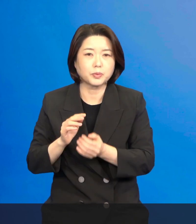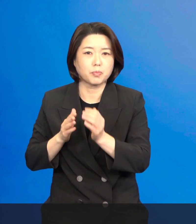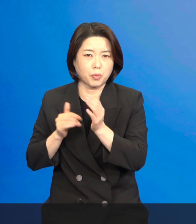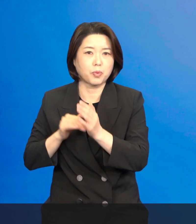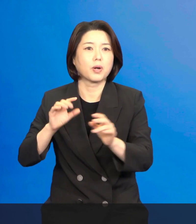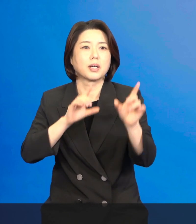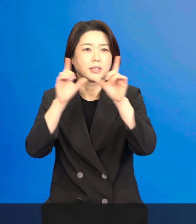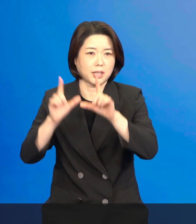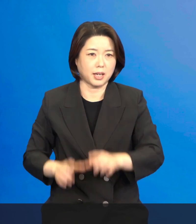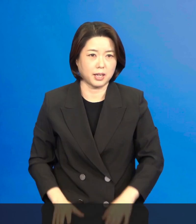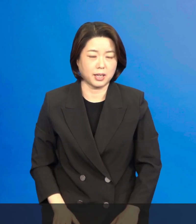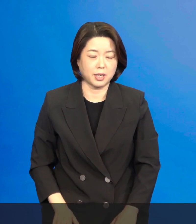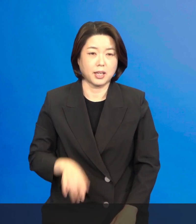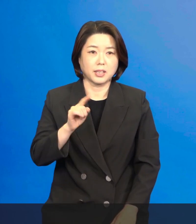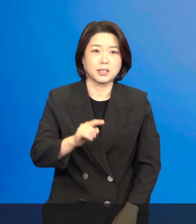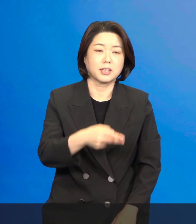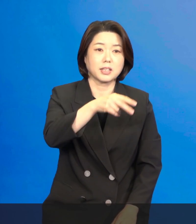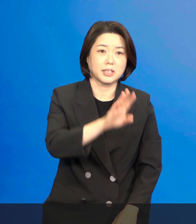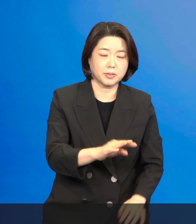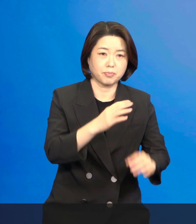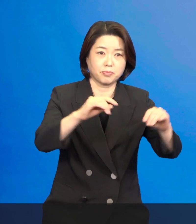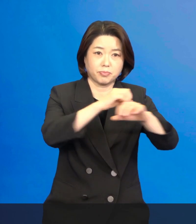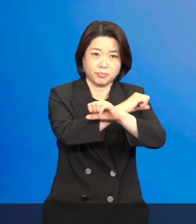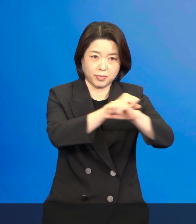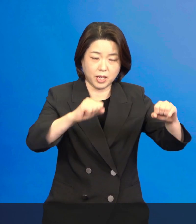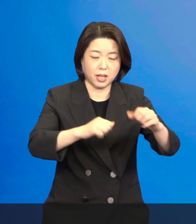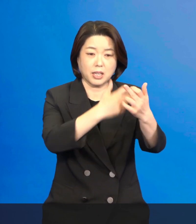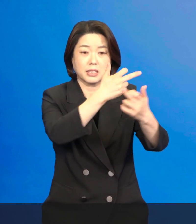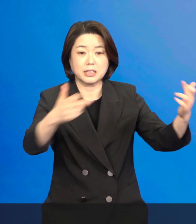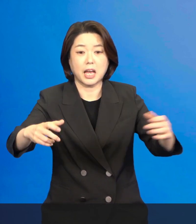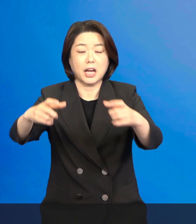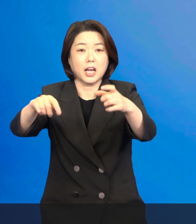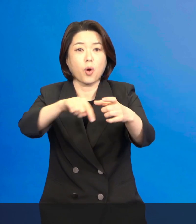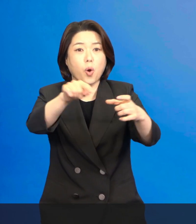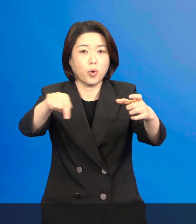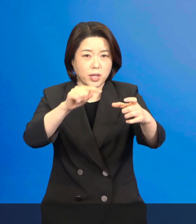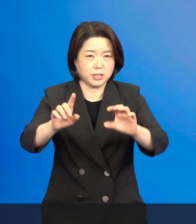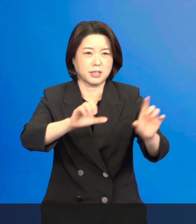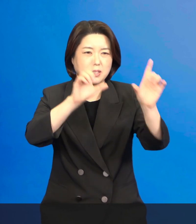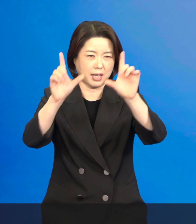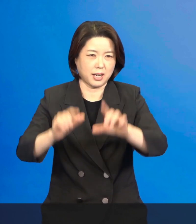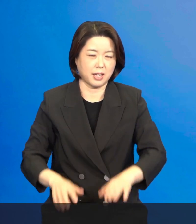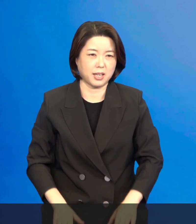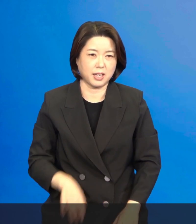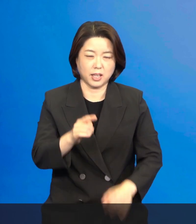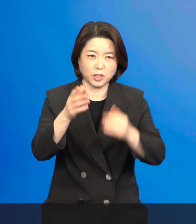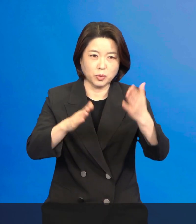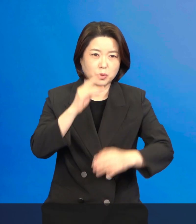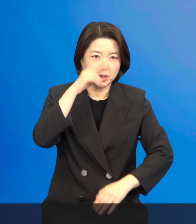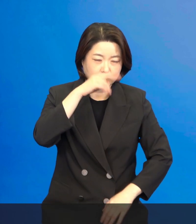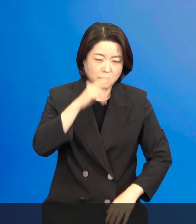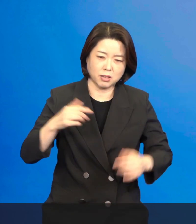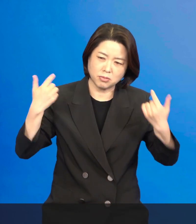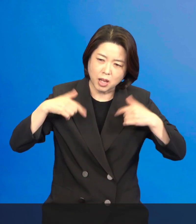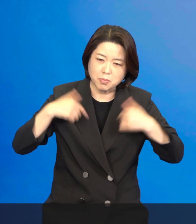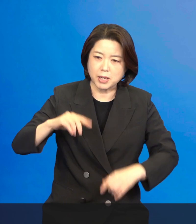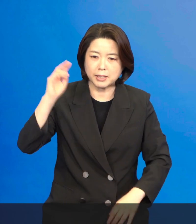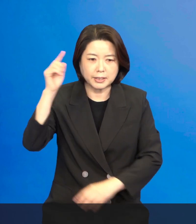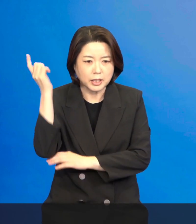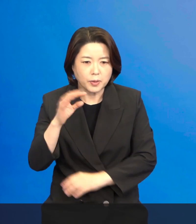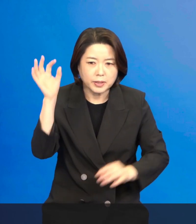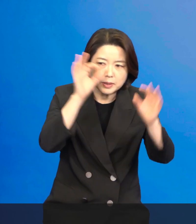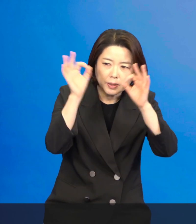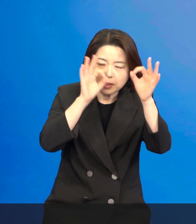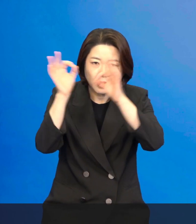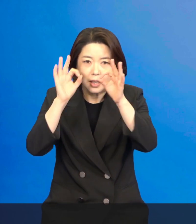바로 십광야의 산간 지역에서 살았다. 그동안 사울은 날마다 다윗을 찾았지만